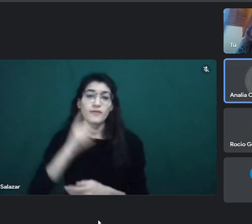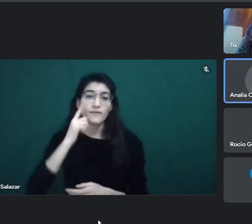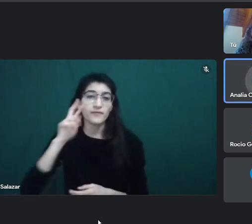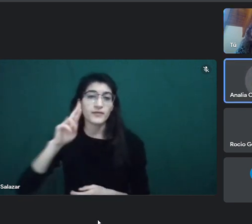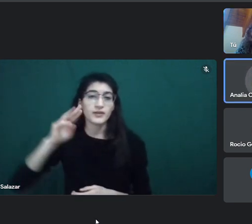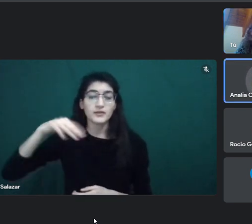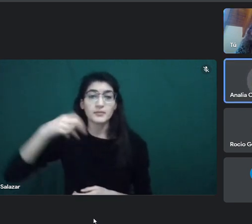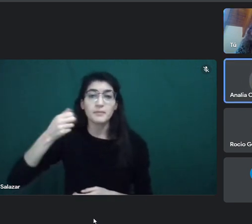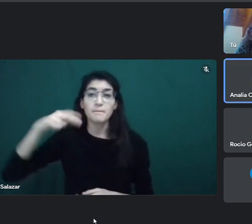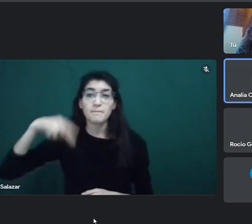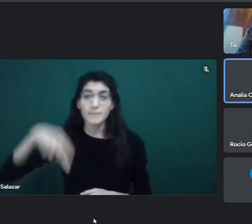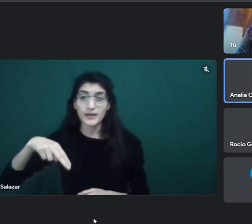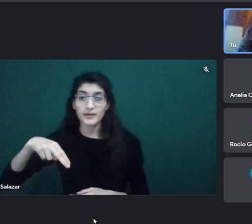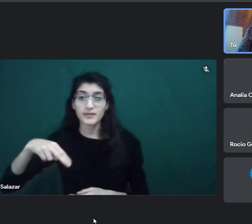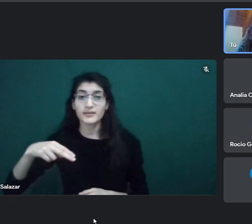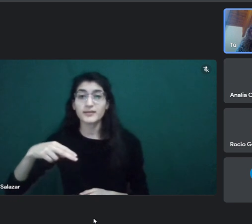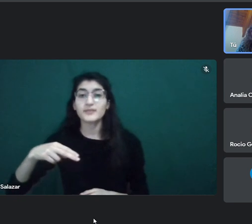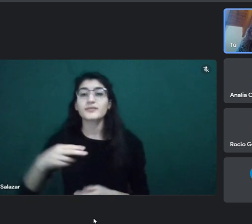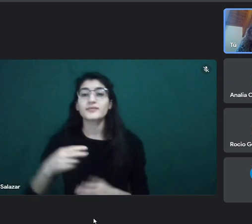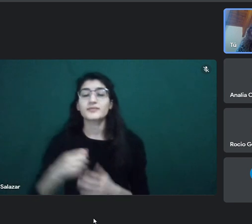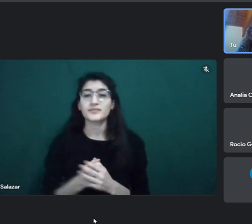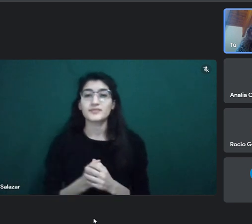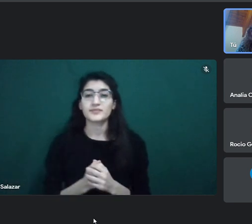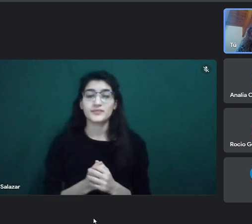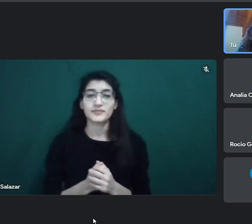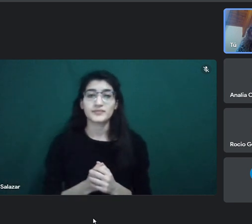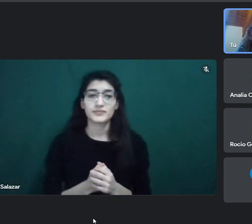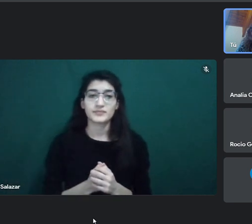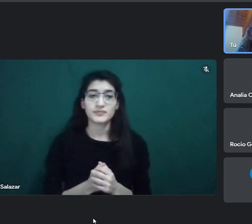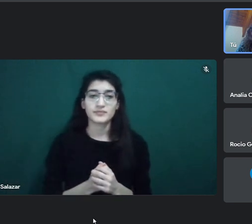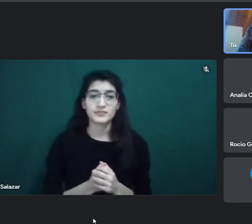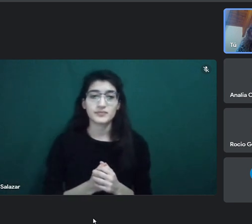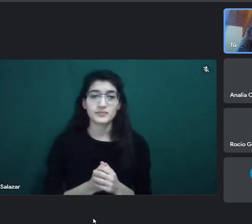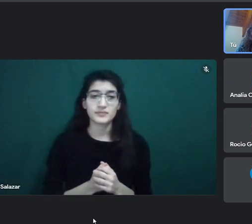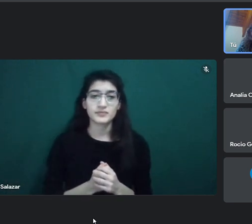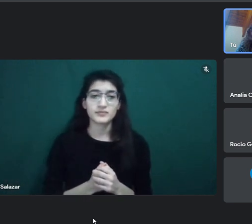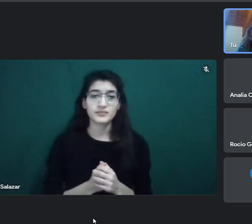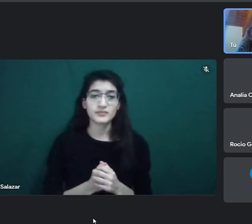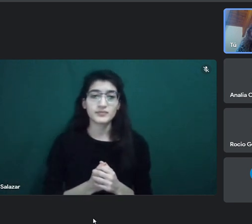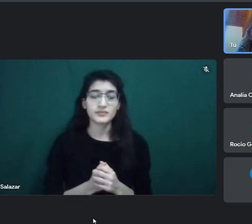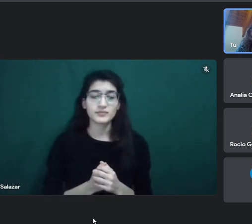confirmaría el diagnóstico. Muy bien. Confirmaría. Muy bien.